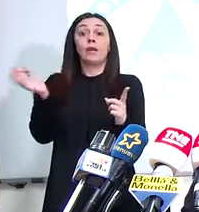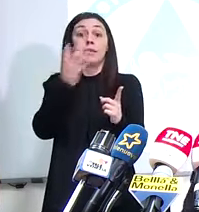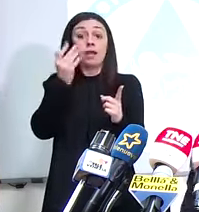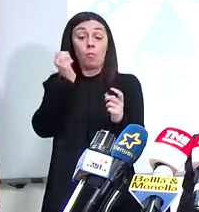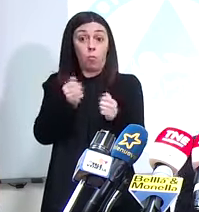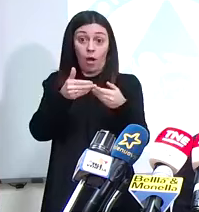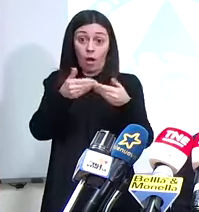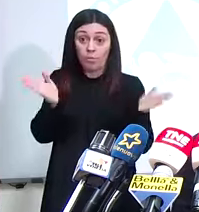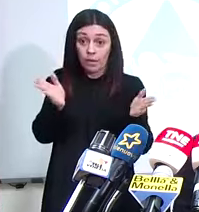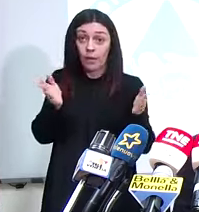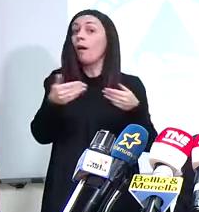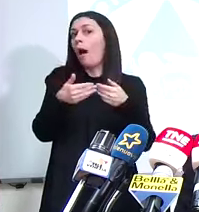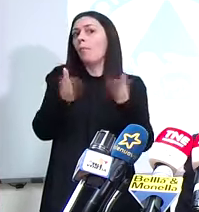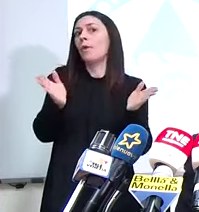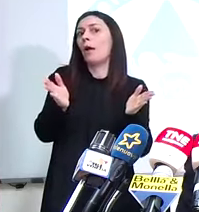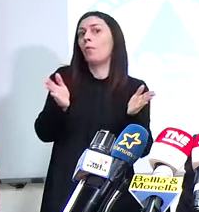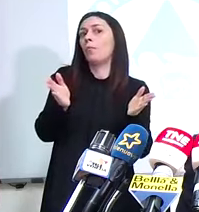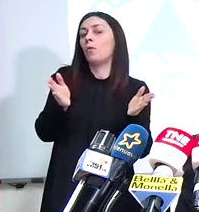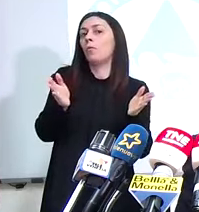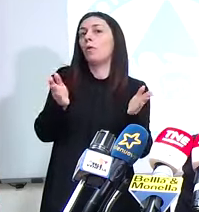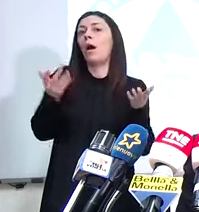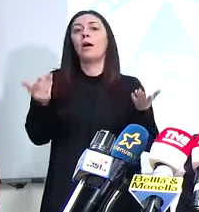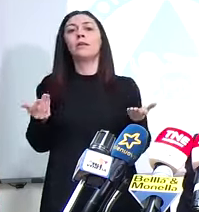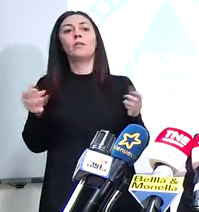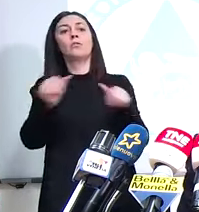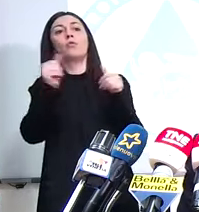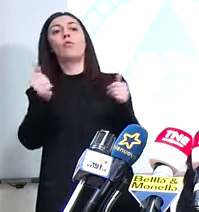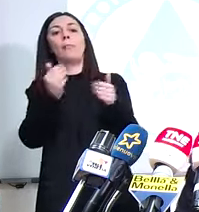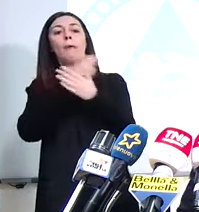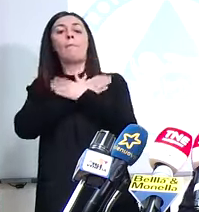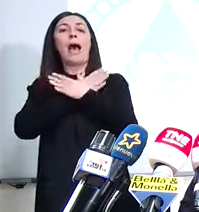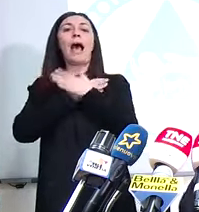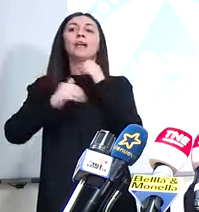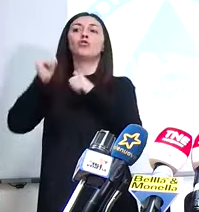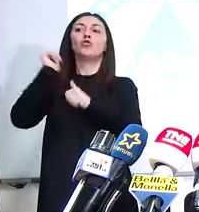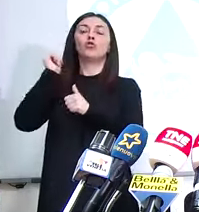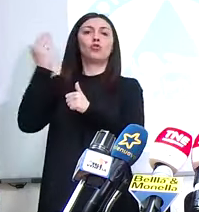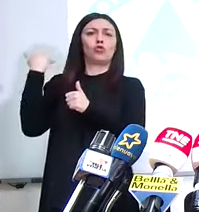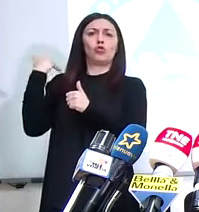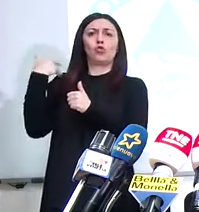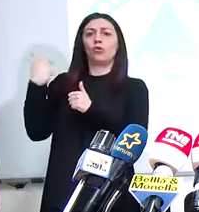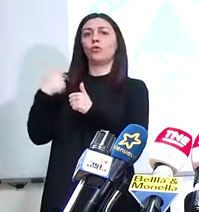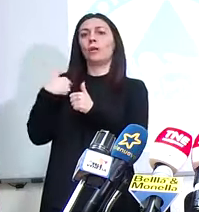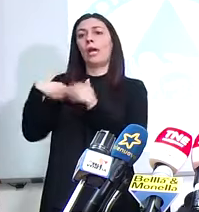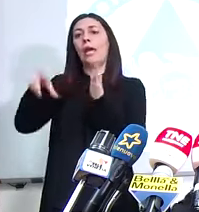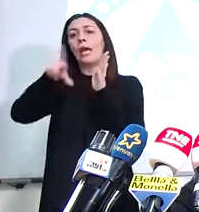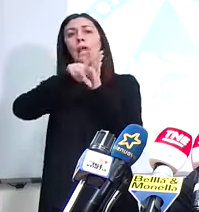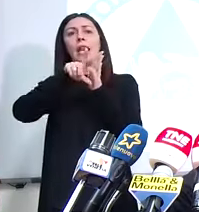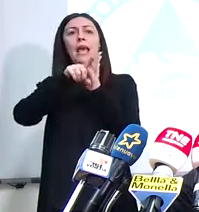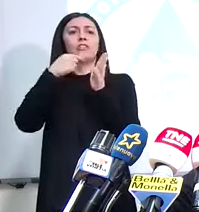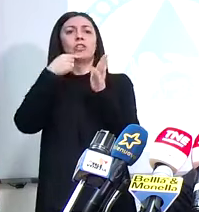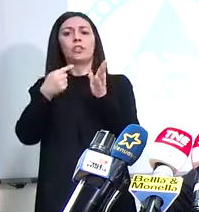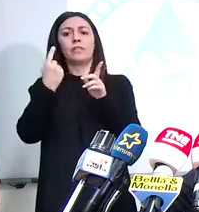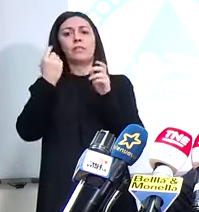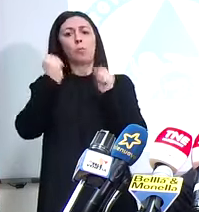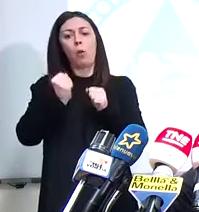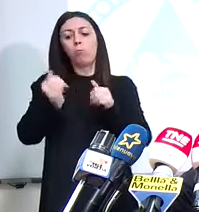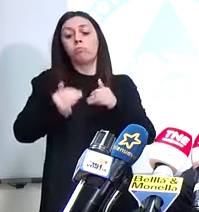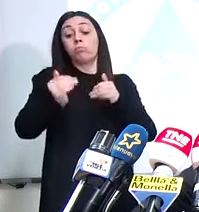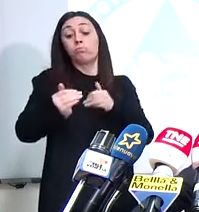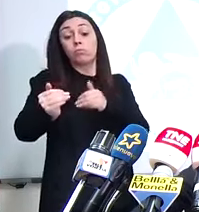siamo nella fase di riapertura di maggio dove anche la legge ci dava ragione a tirare c'erano